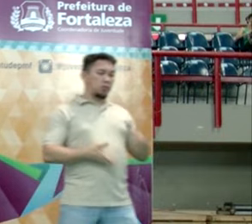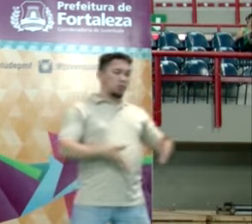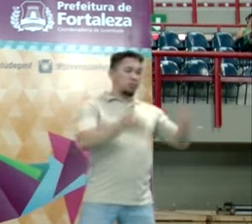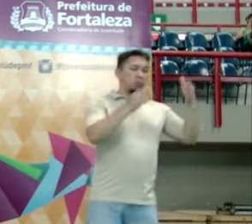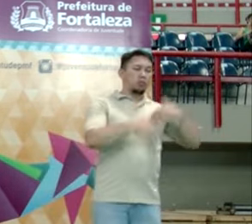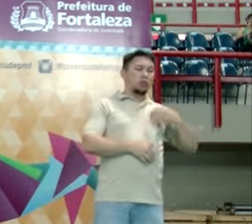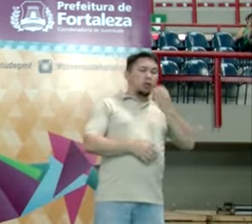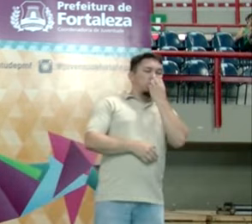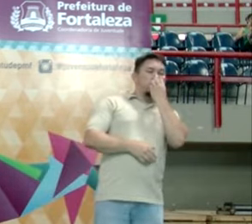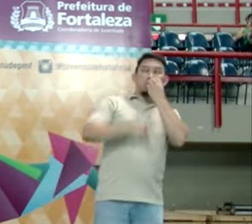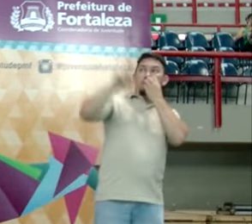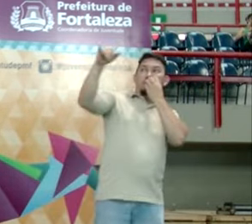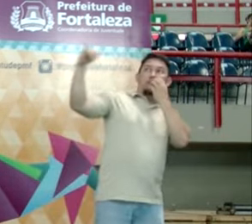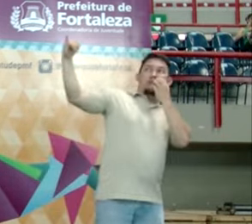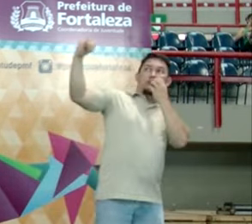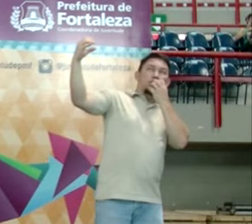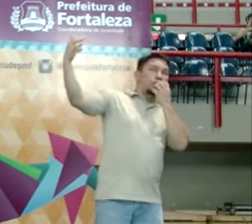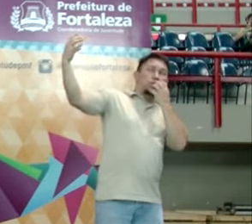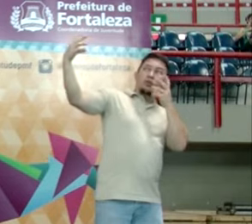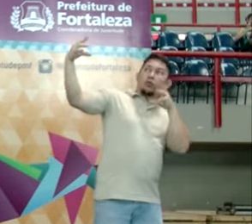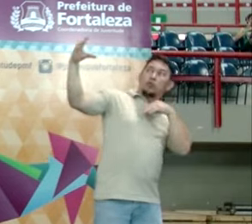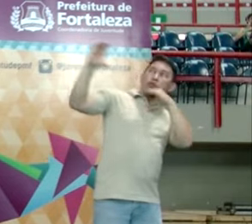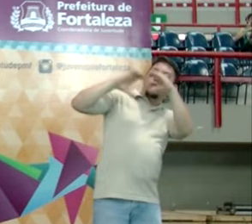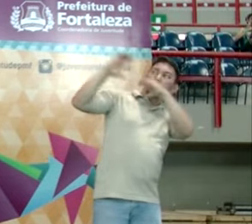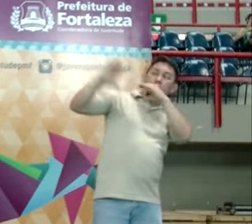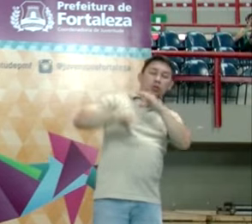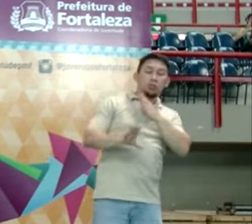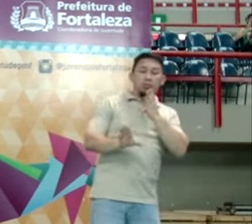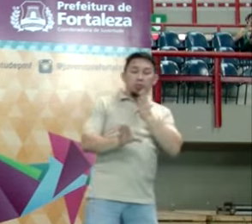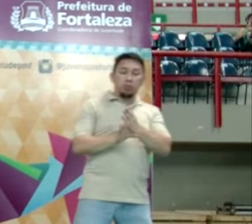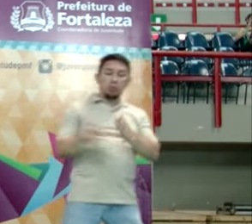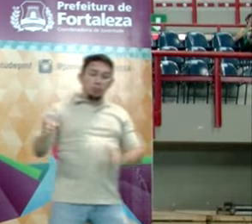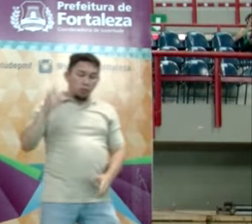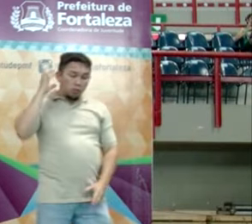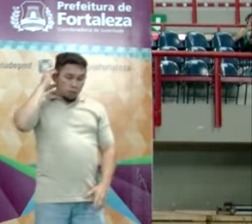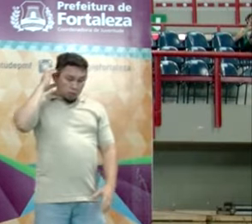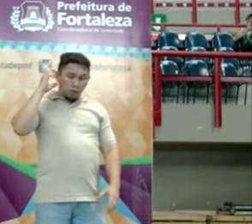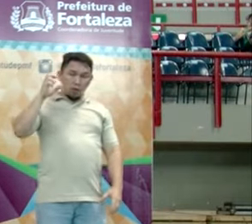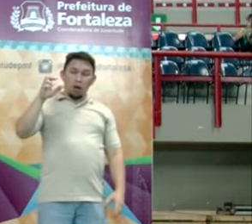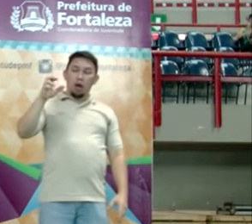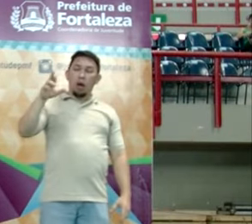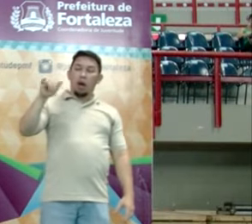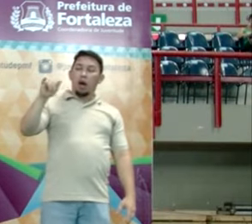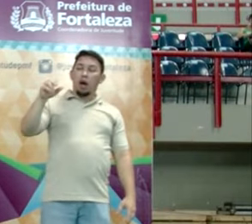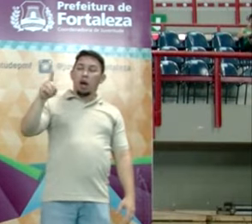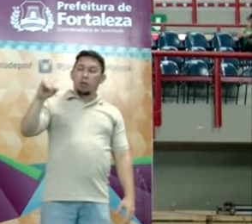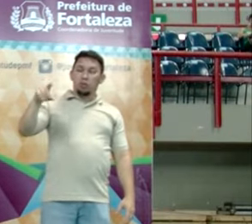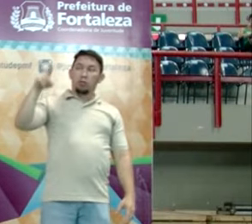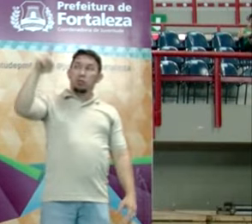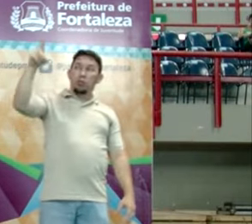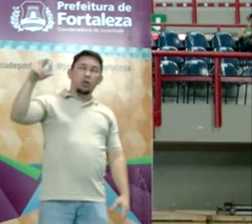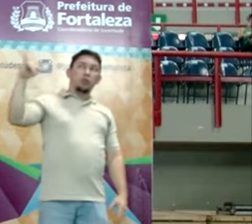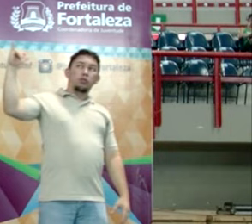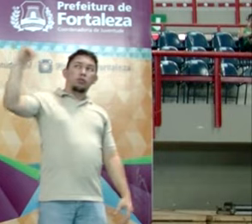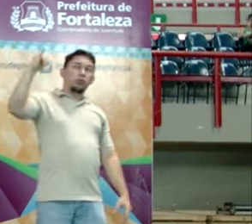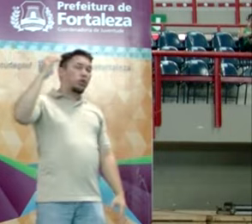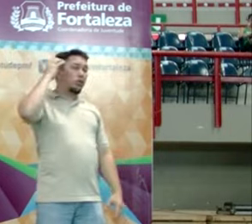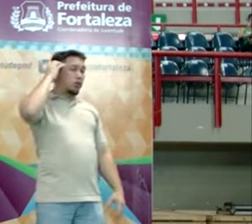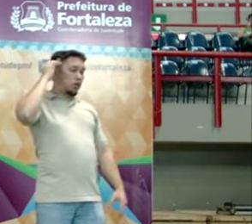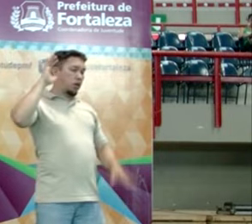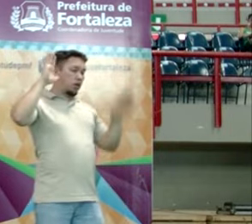que estão no avião. Porque vai que a onda, o cara está querendo pousar. Aí